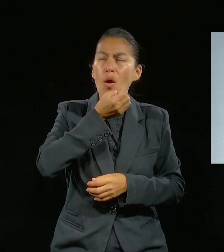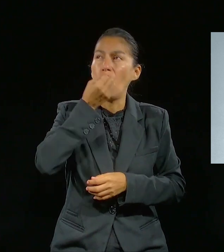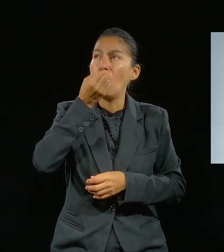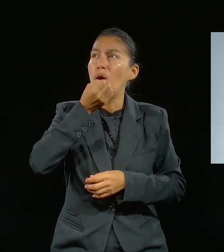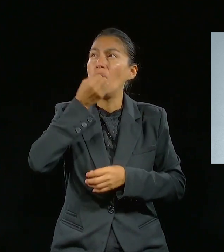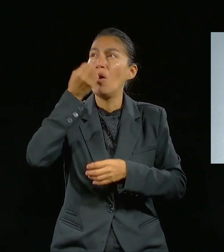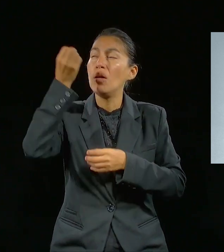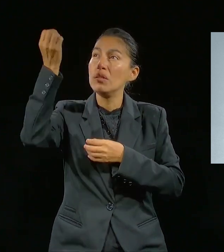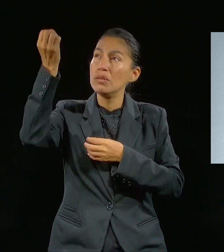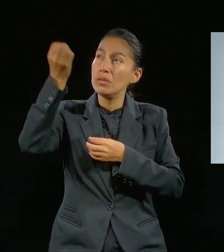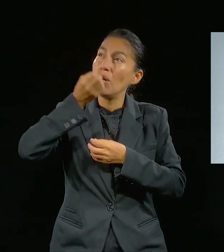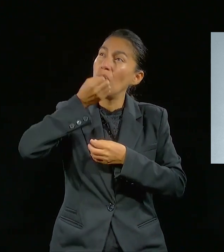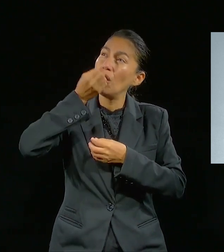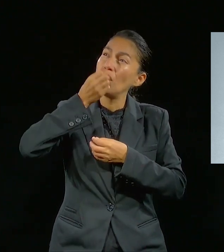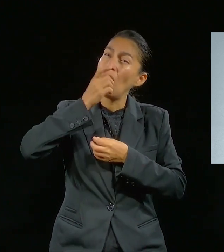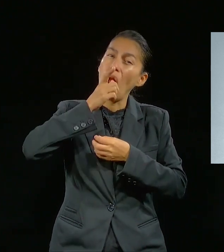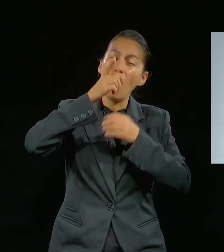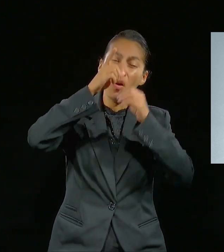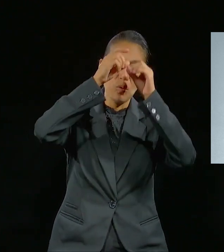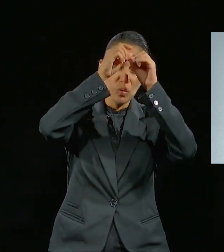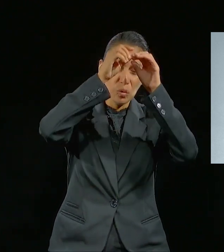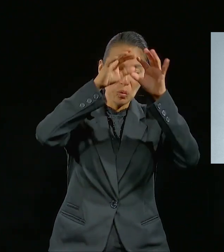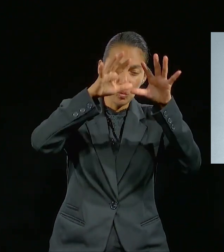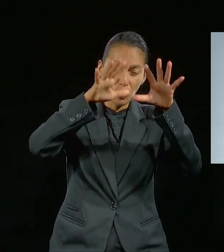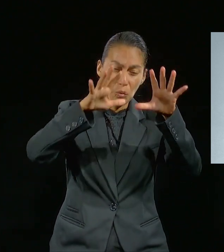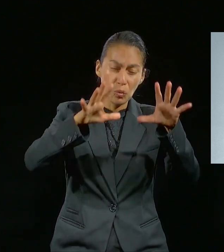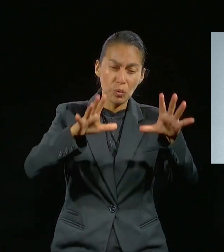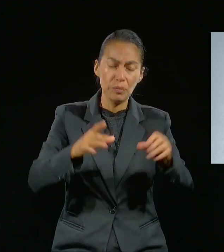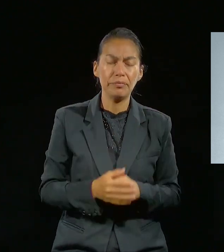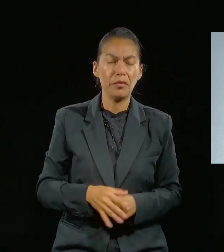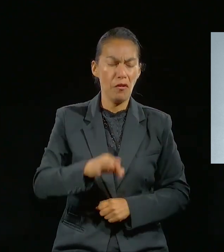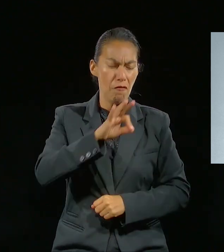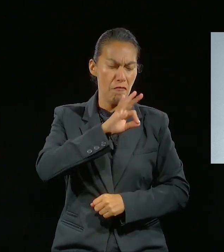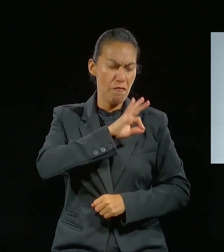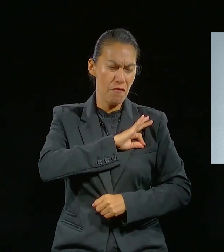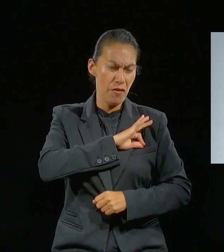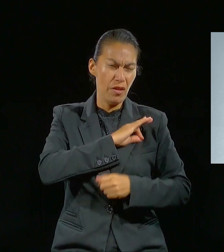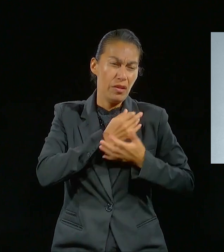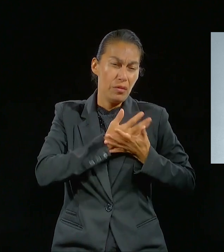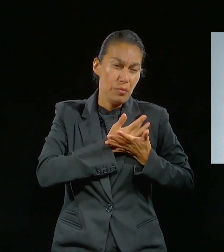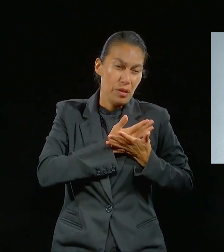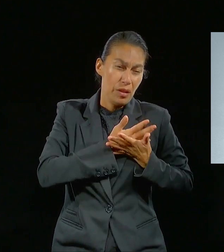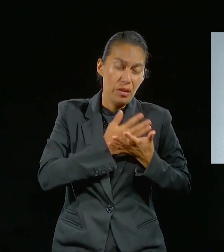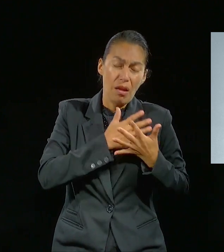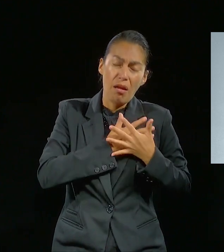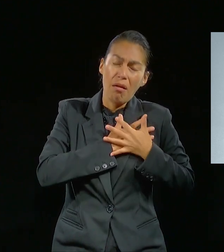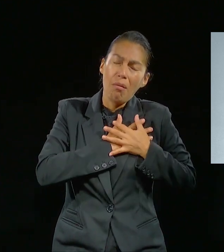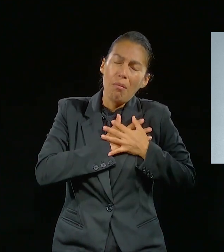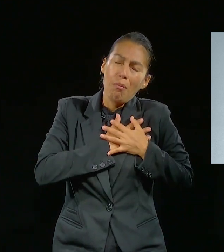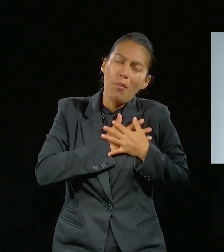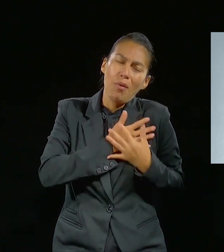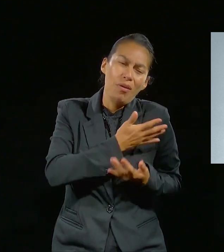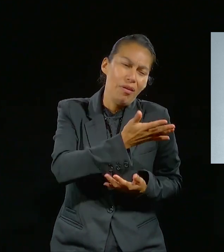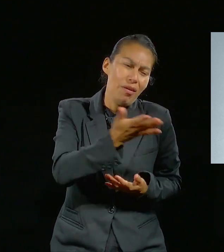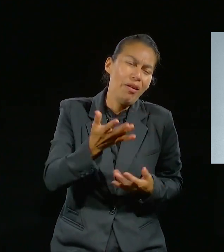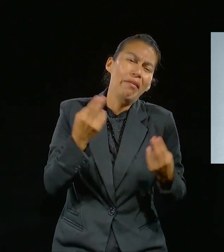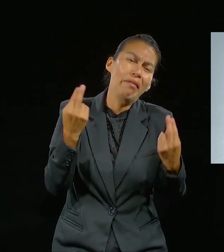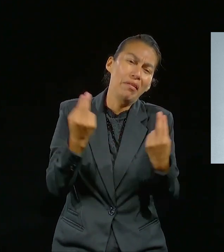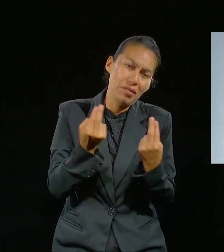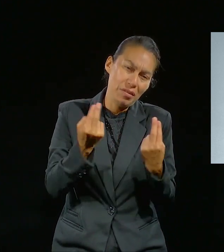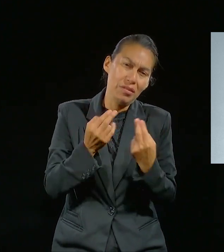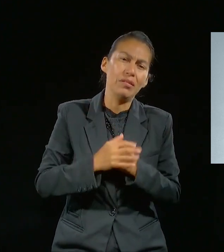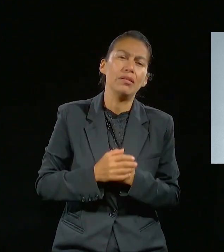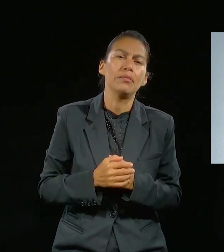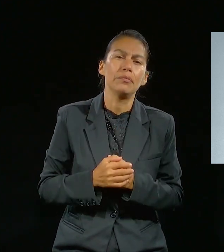oscura. Está realmente en tinieblas y necesita esa fe, esa esperanza, ese amor